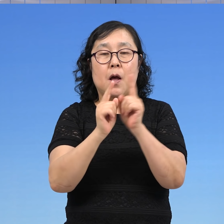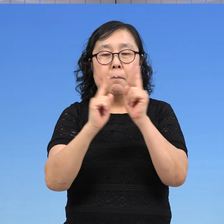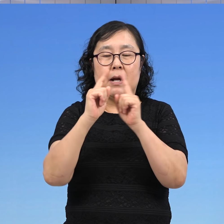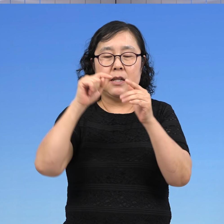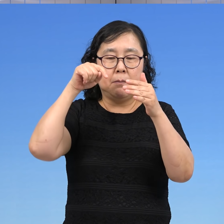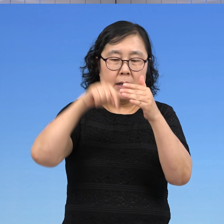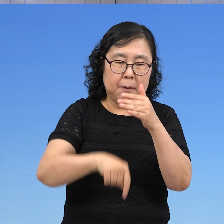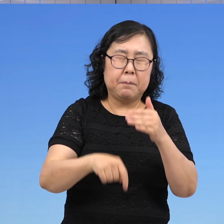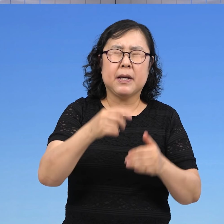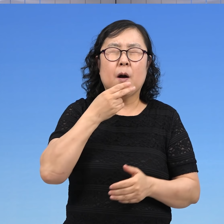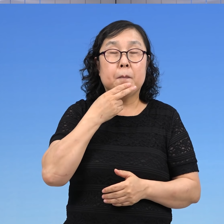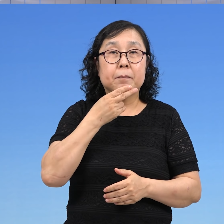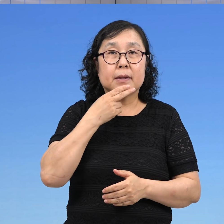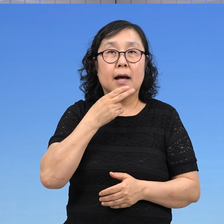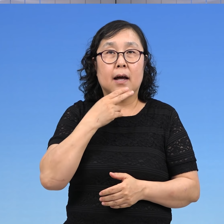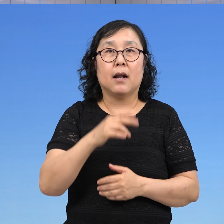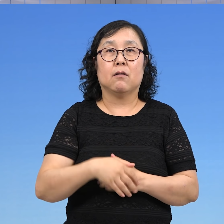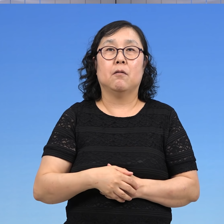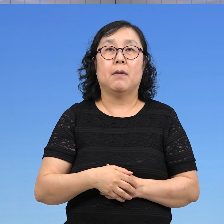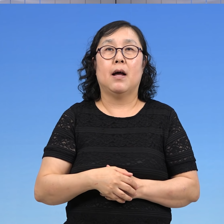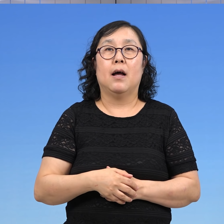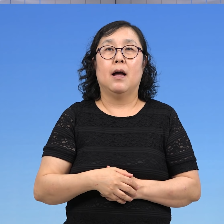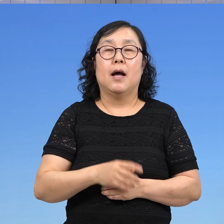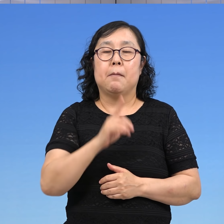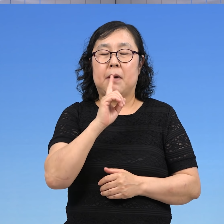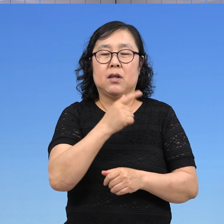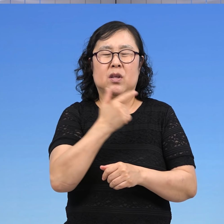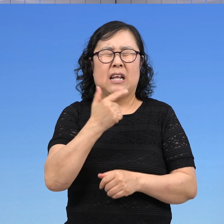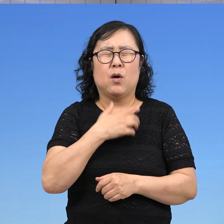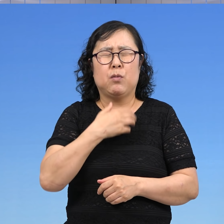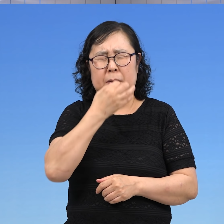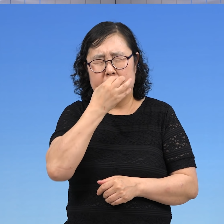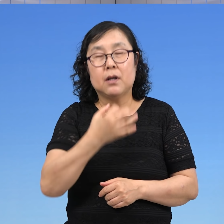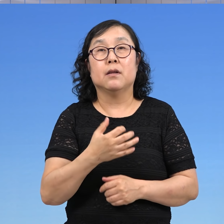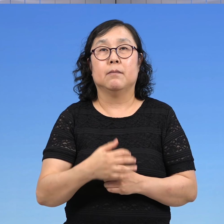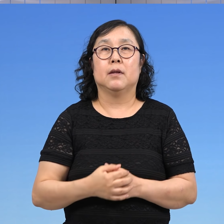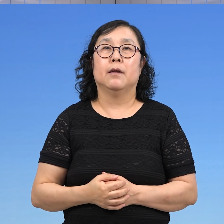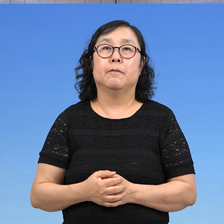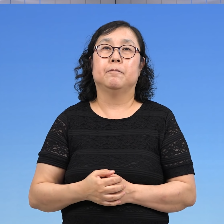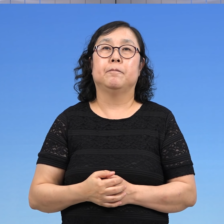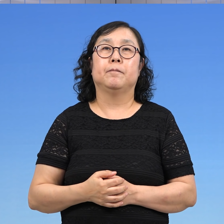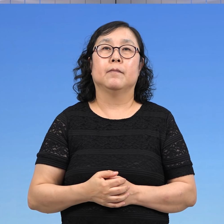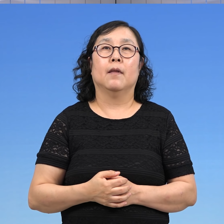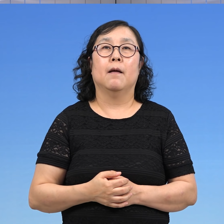가지고 말씀이 깊이가 없다고 변할 그런 얘기가 나와 가지고 얼마나 힘들었는데